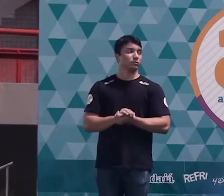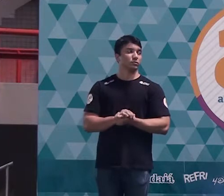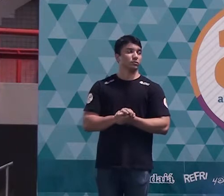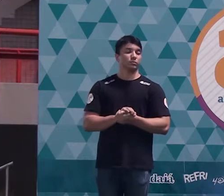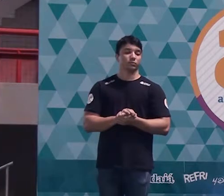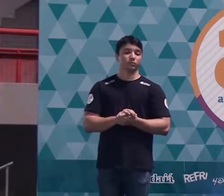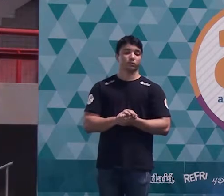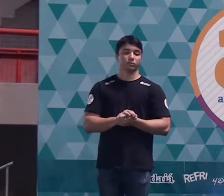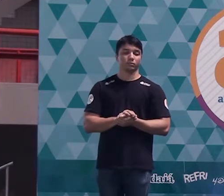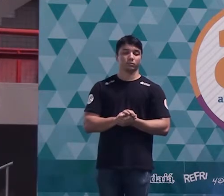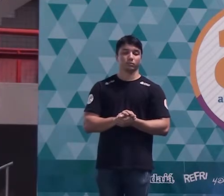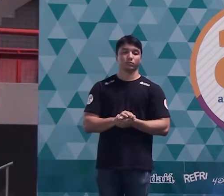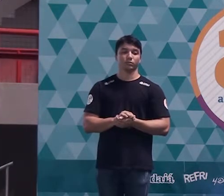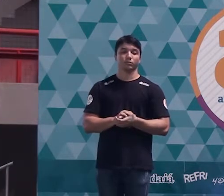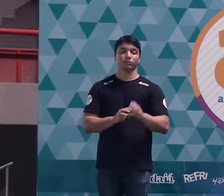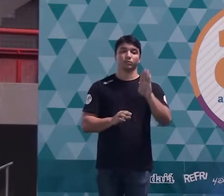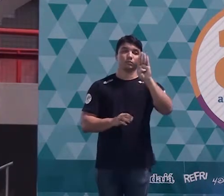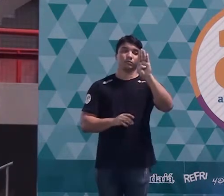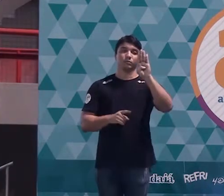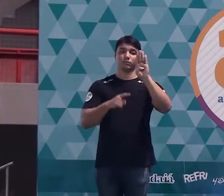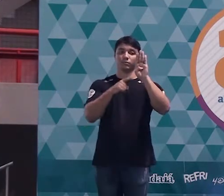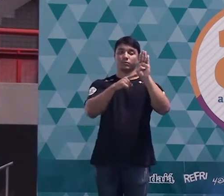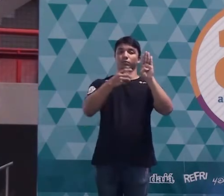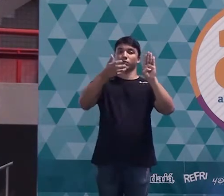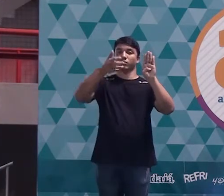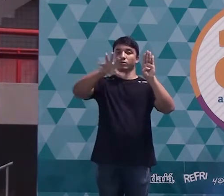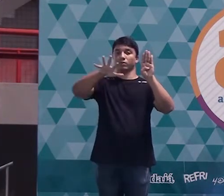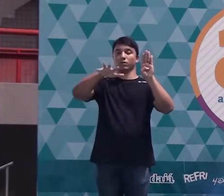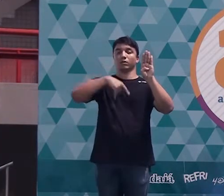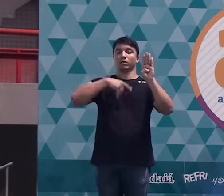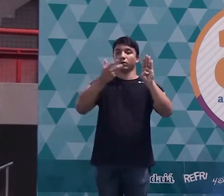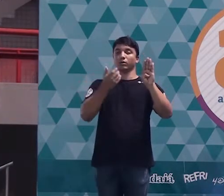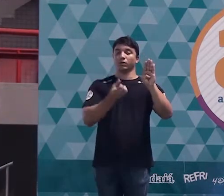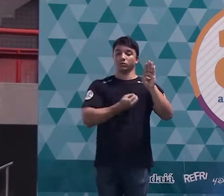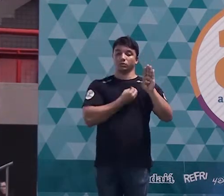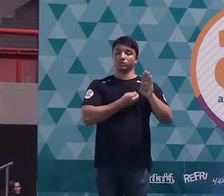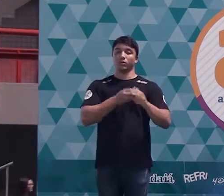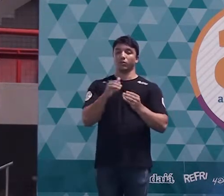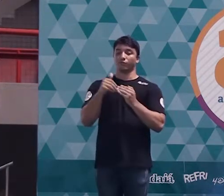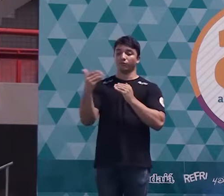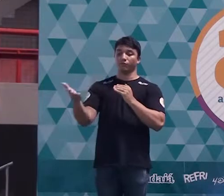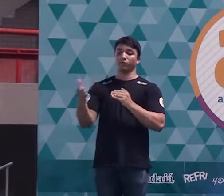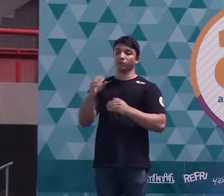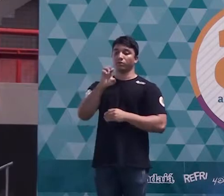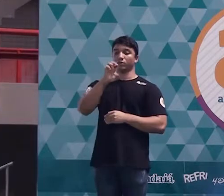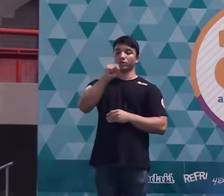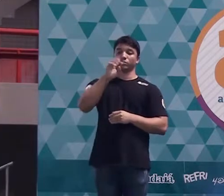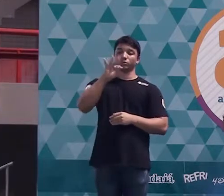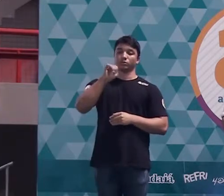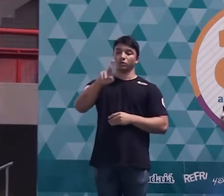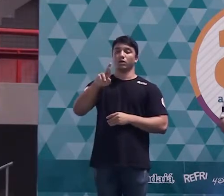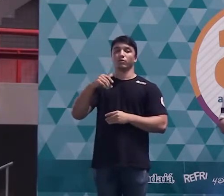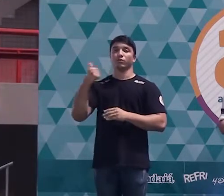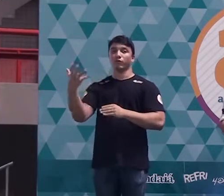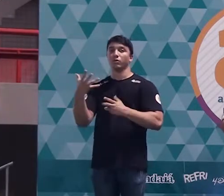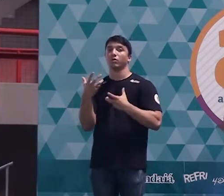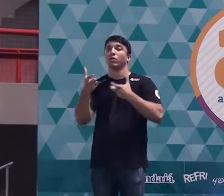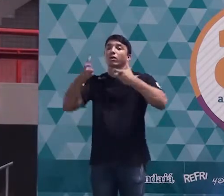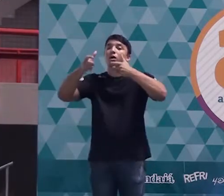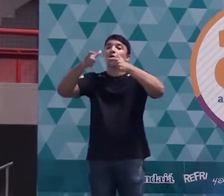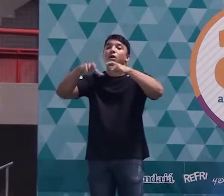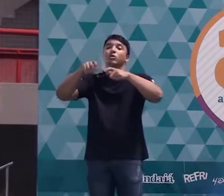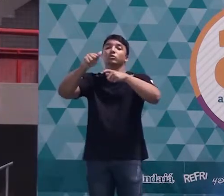item B, ele diz assim, não quero estar de fora. Aonde